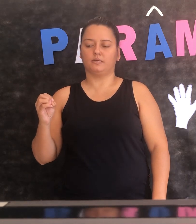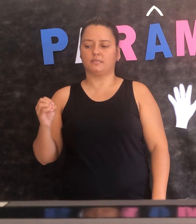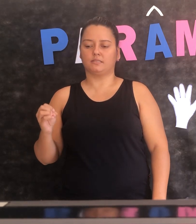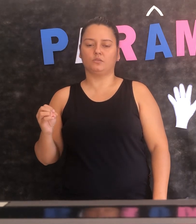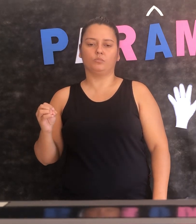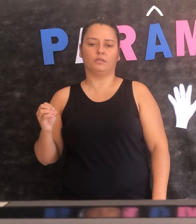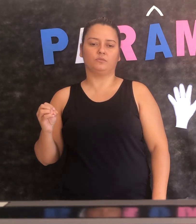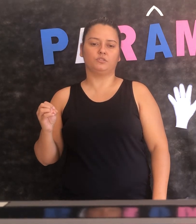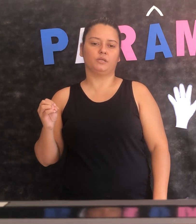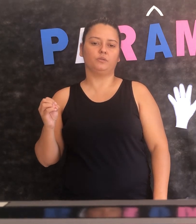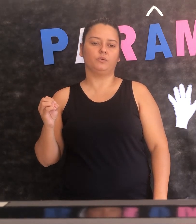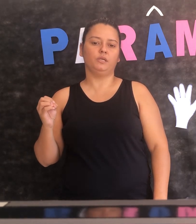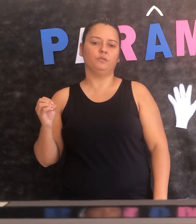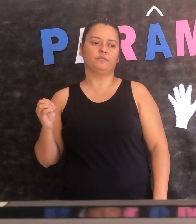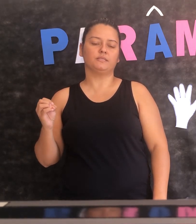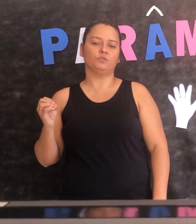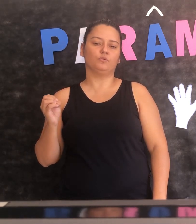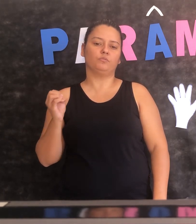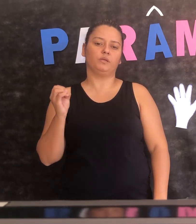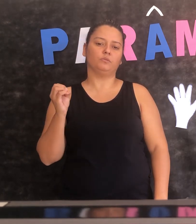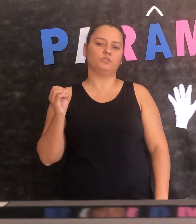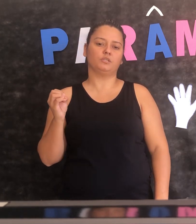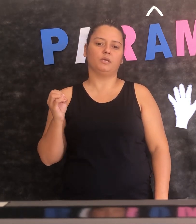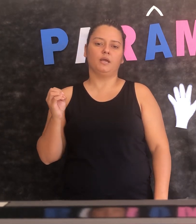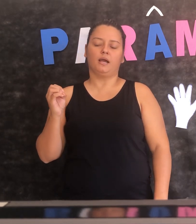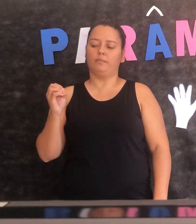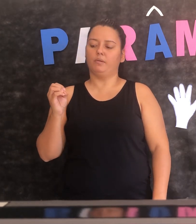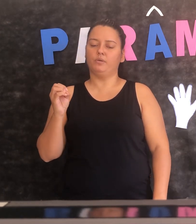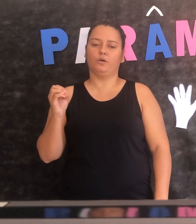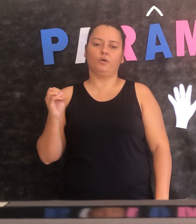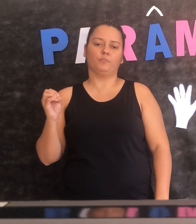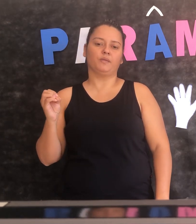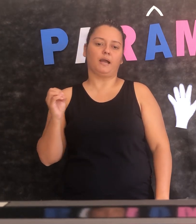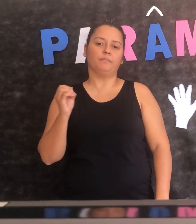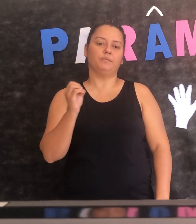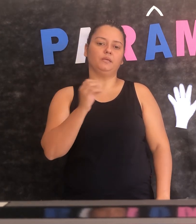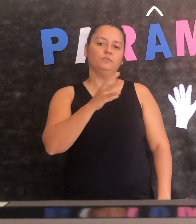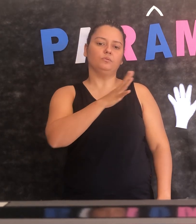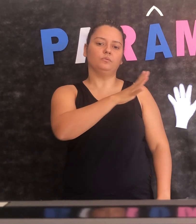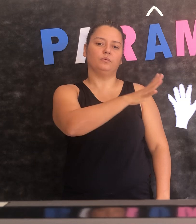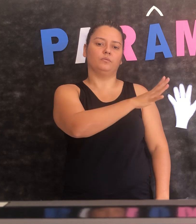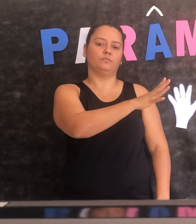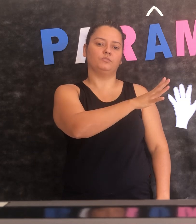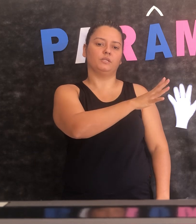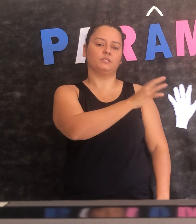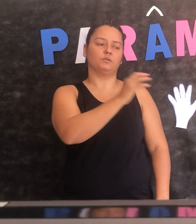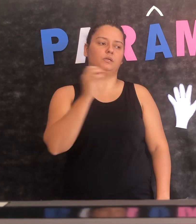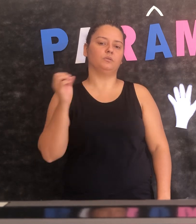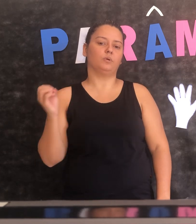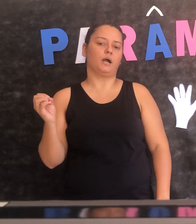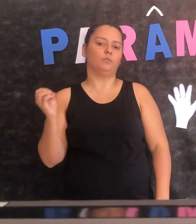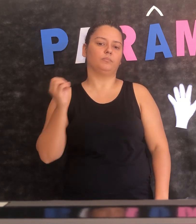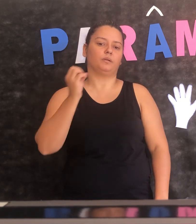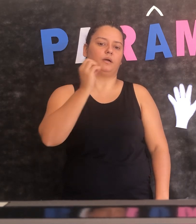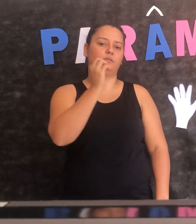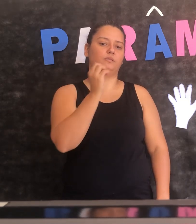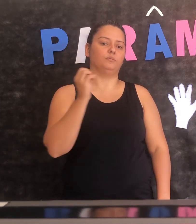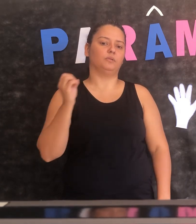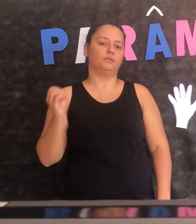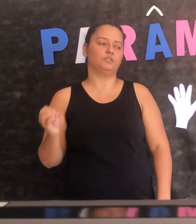localização do meu lado direito, e fazendo o movimento de a mão em O, abrindo, direcionando do lado direito